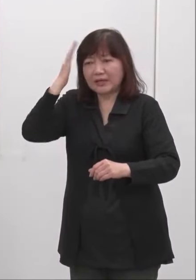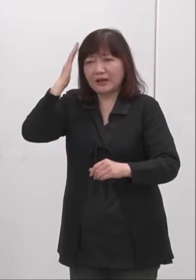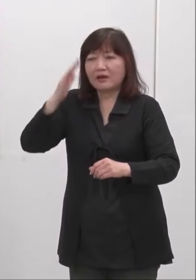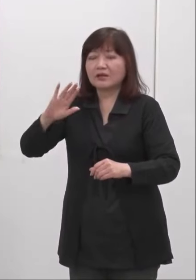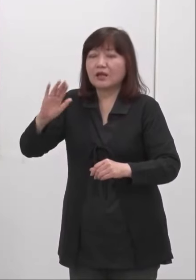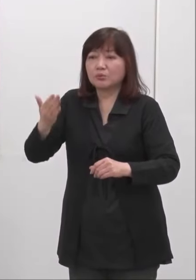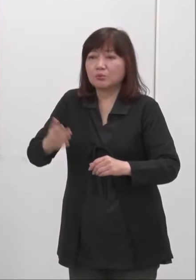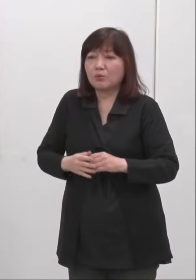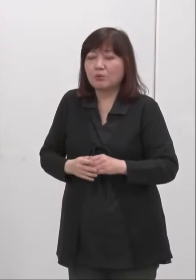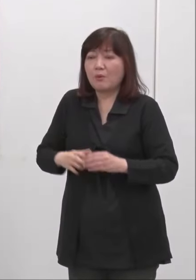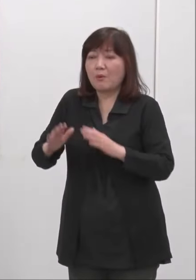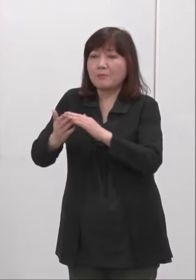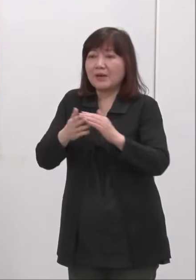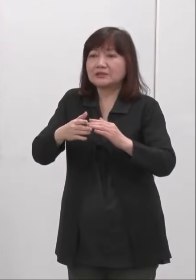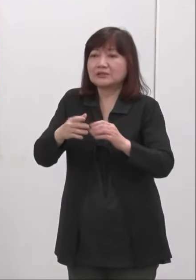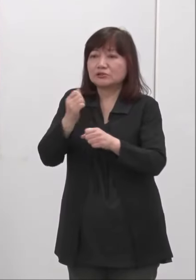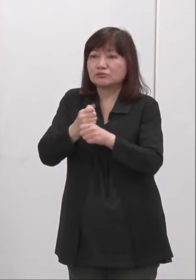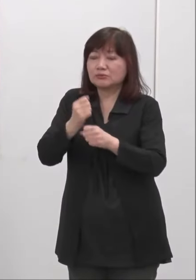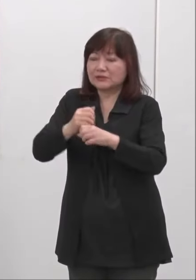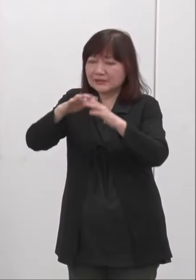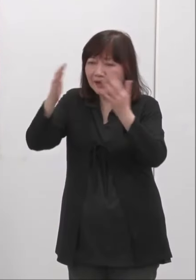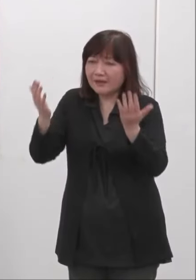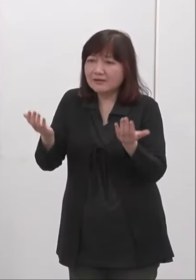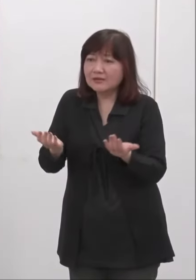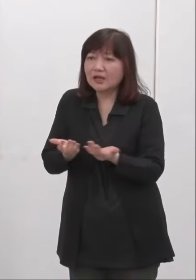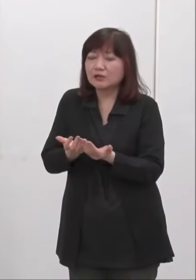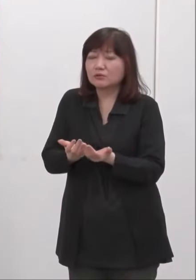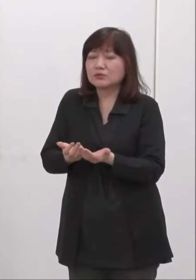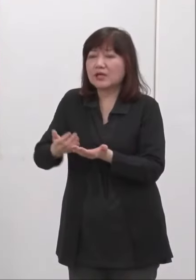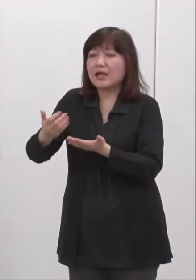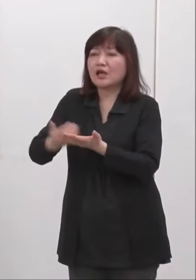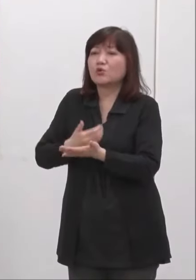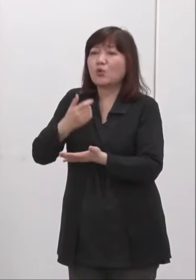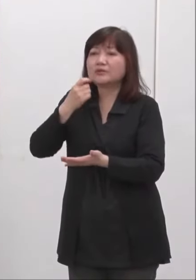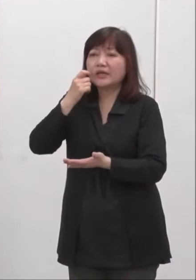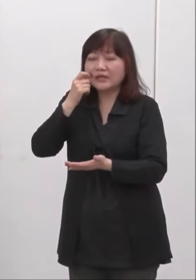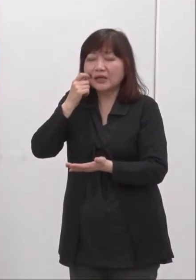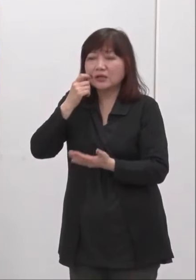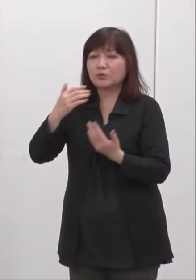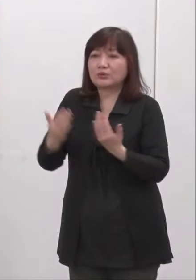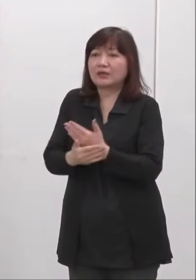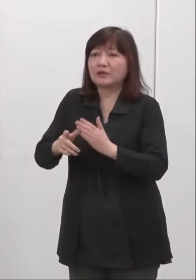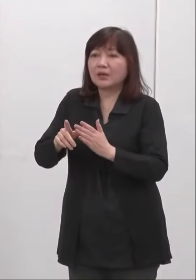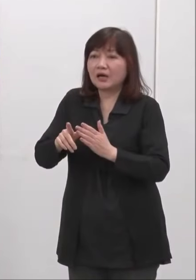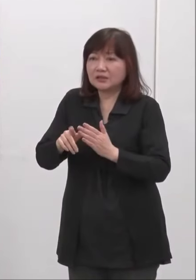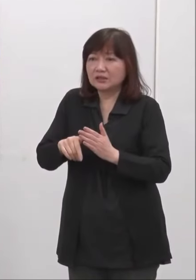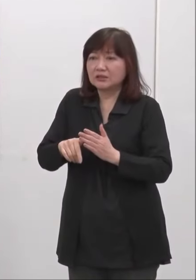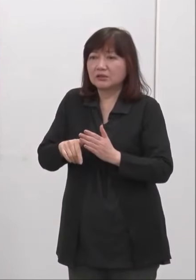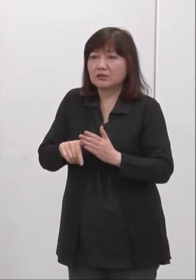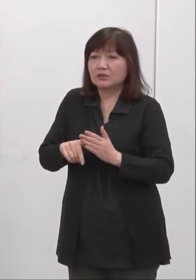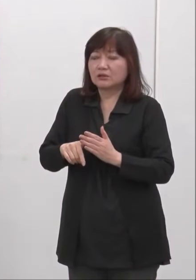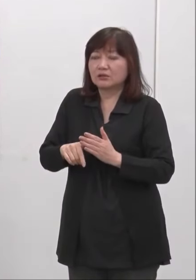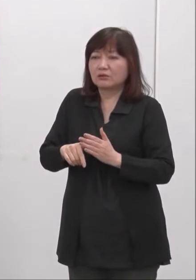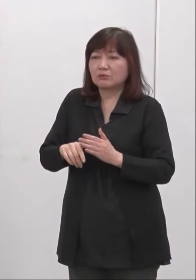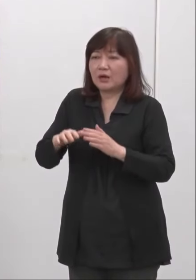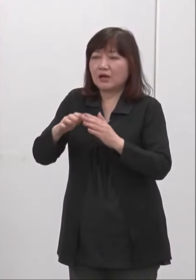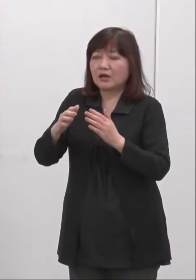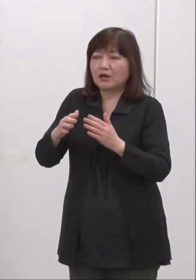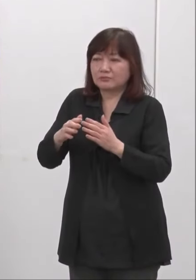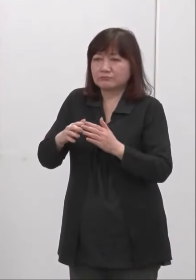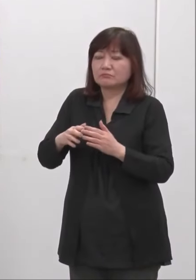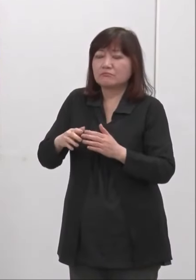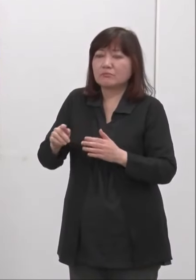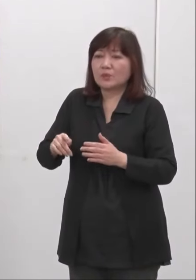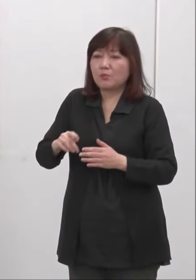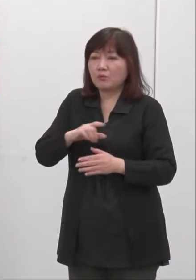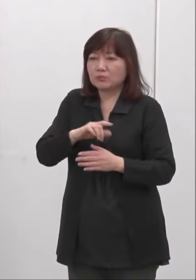全体としてやっぱり残せないと、全体の開発ってなった時はこれは全体での開発が進ん